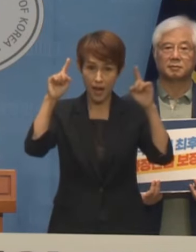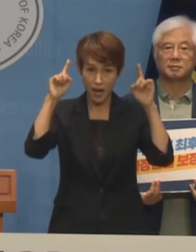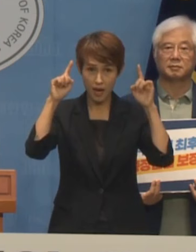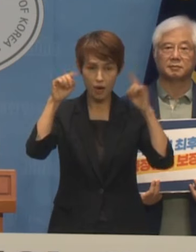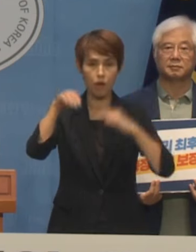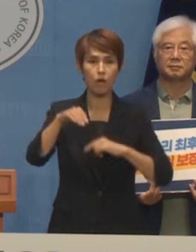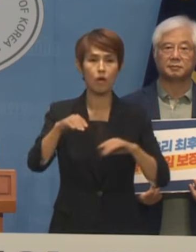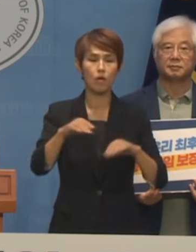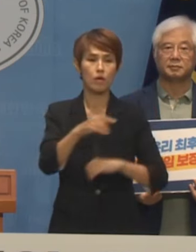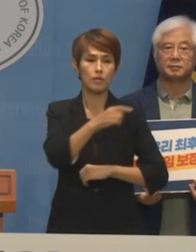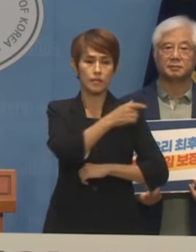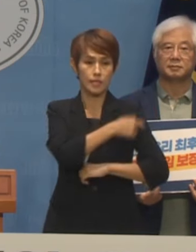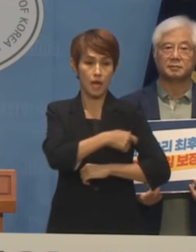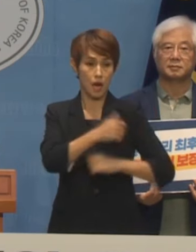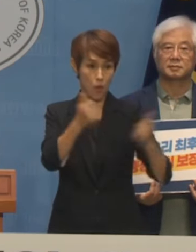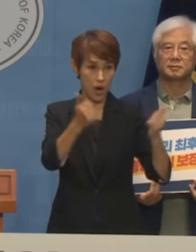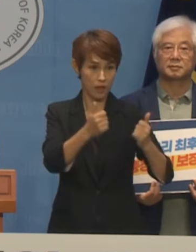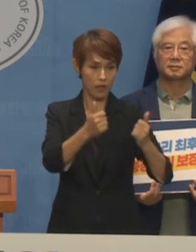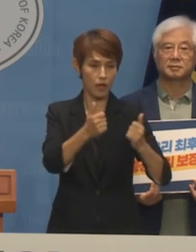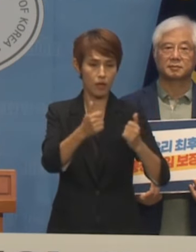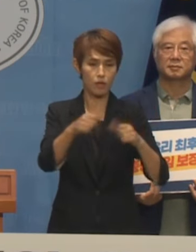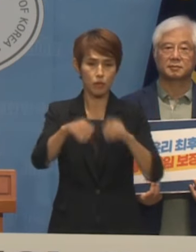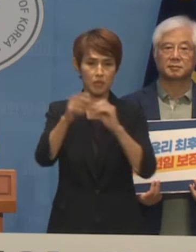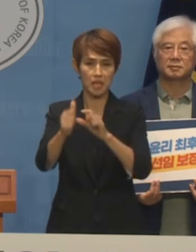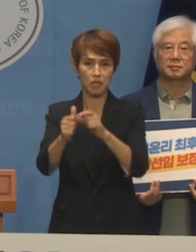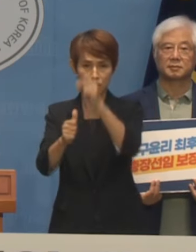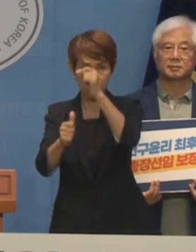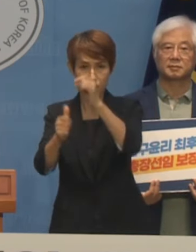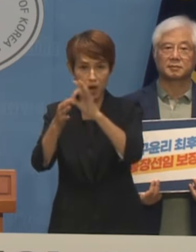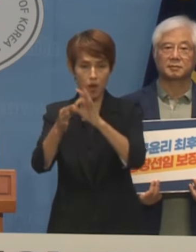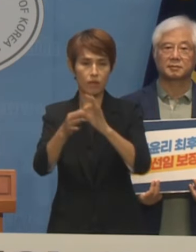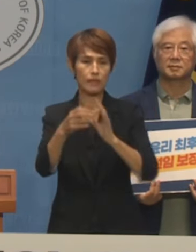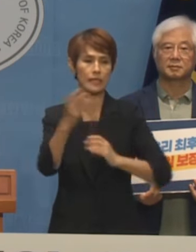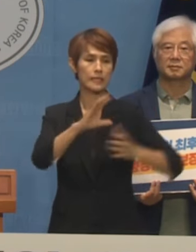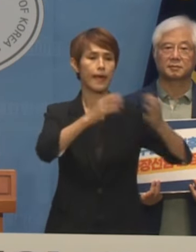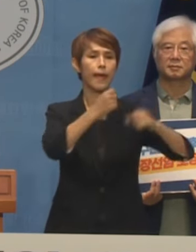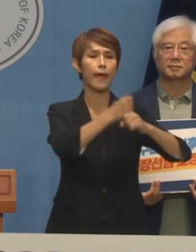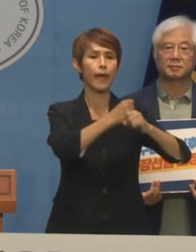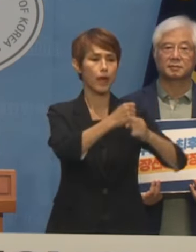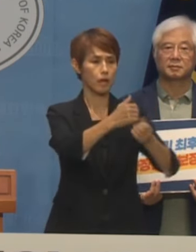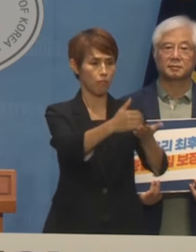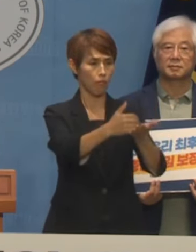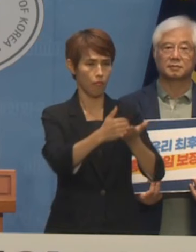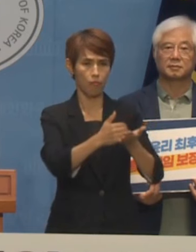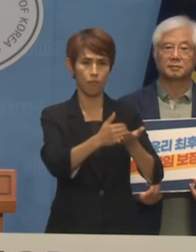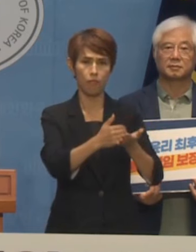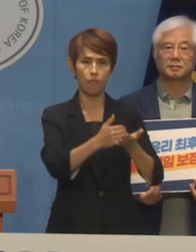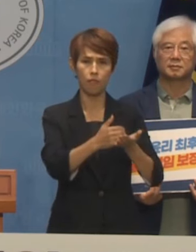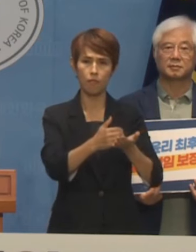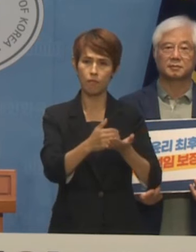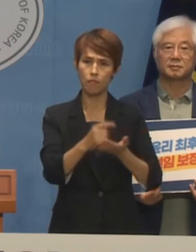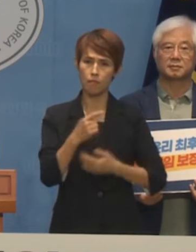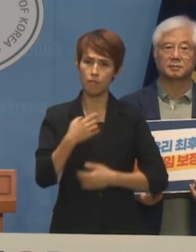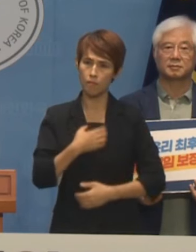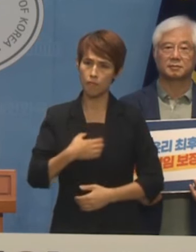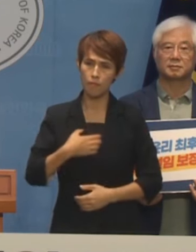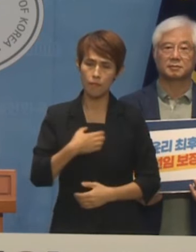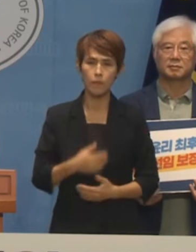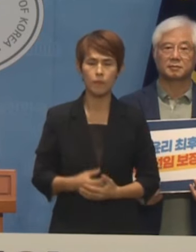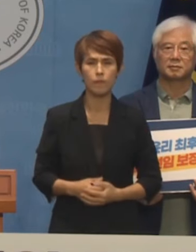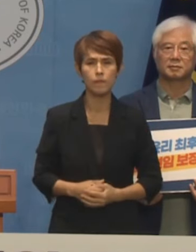예고된 정기 이사회에 총장 선출에 대해 재논의하겠다는 안건을 올려서 우려가 커지고 있는 중입니다.